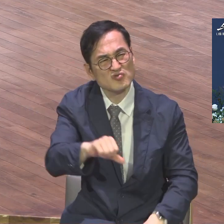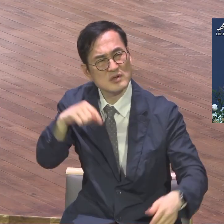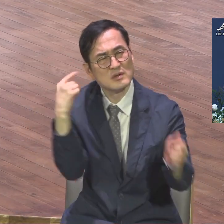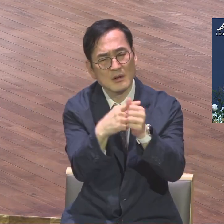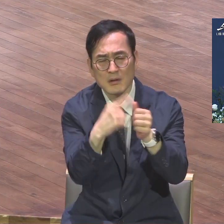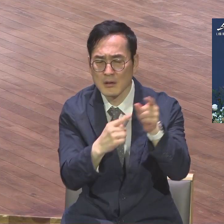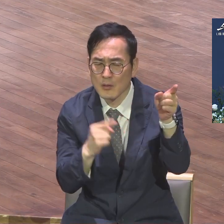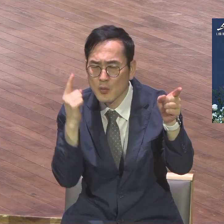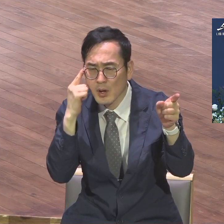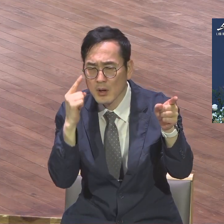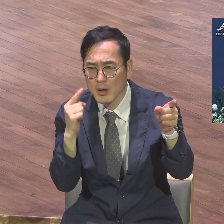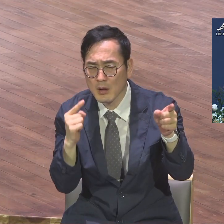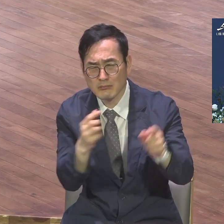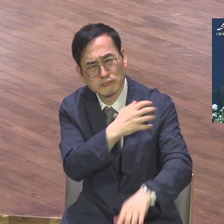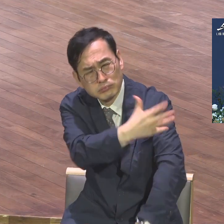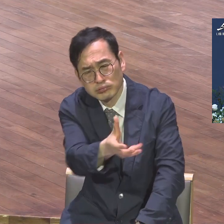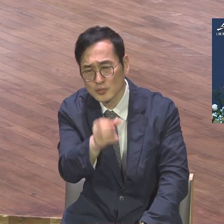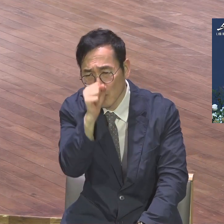필요가 있었겠는가?